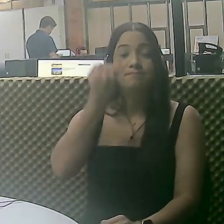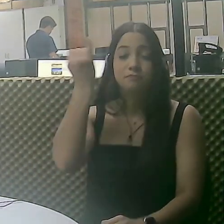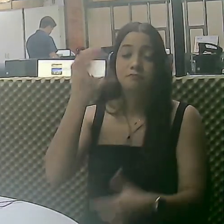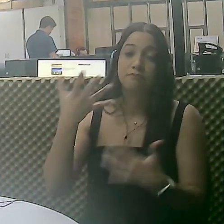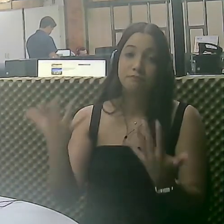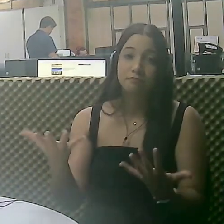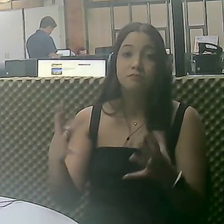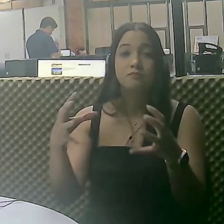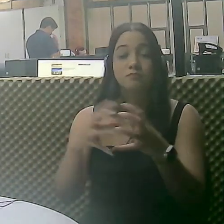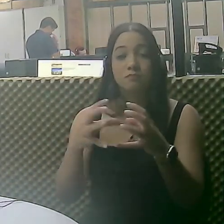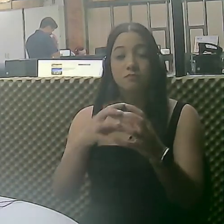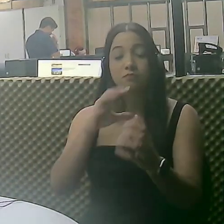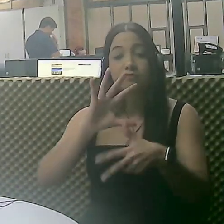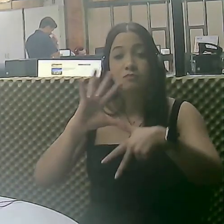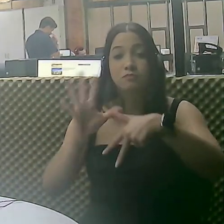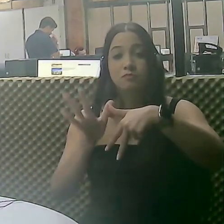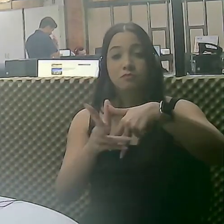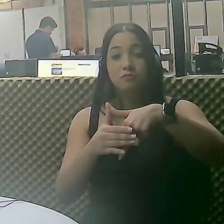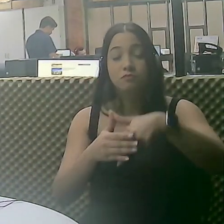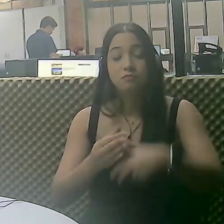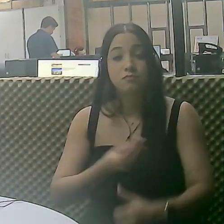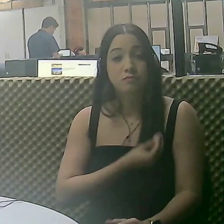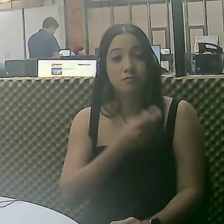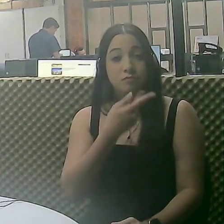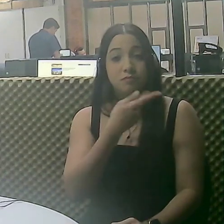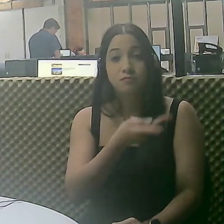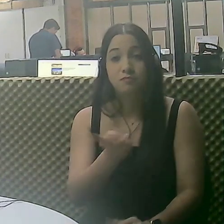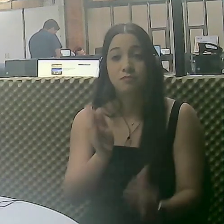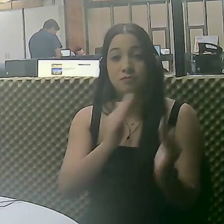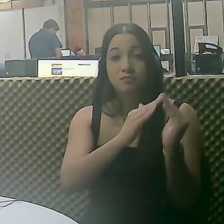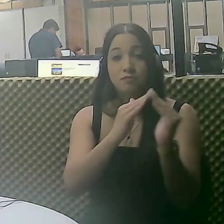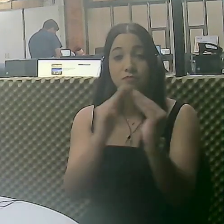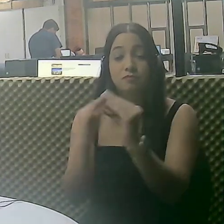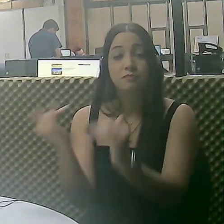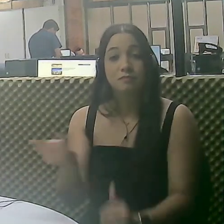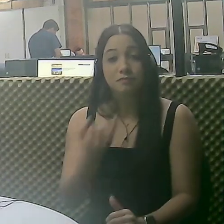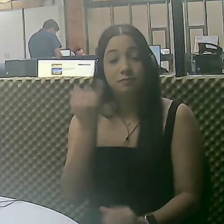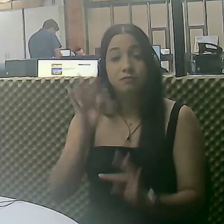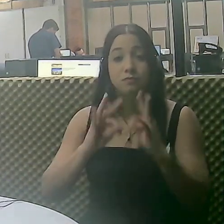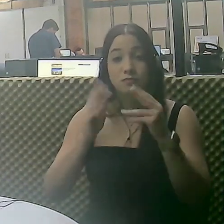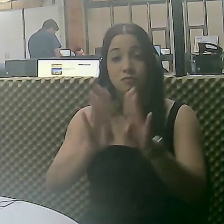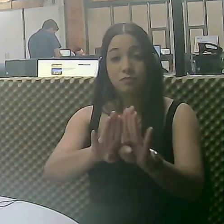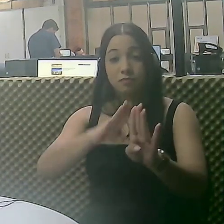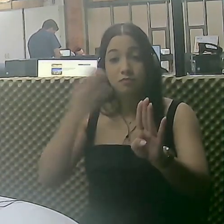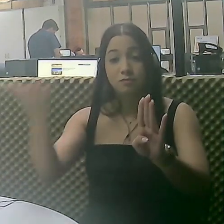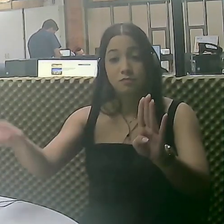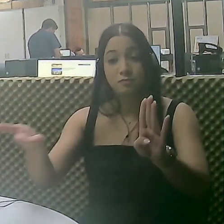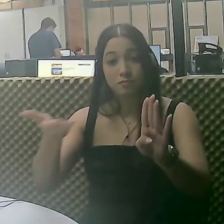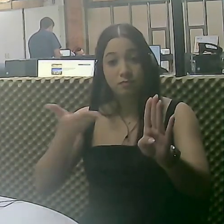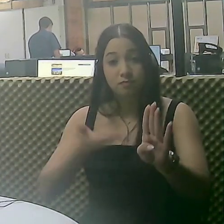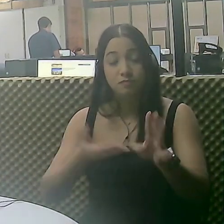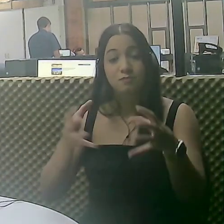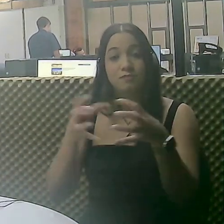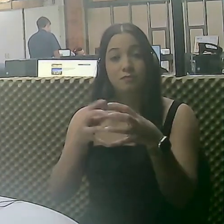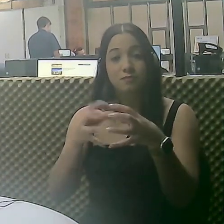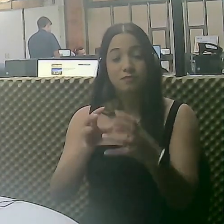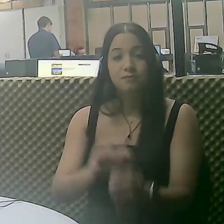Então, as equipes das zoonoses estarão lá fazendo as visitas nas casas. É importante que todos abram as casas para as